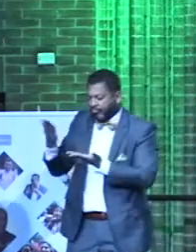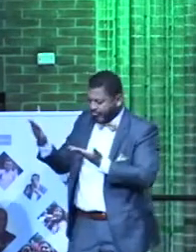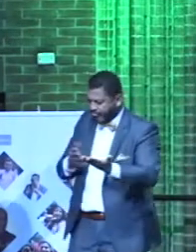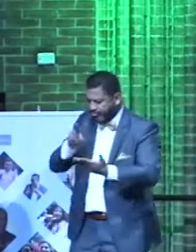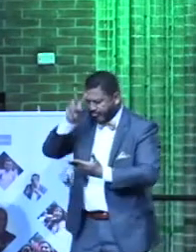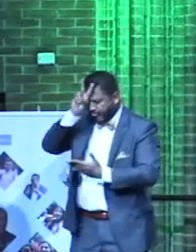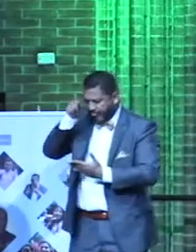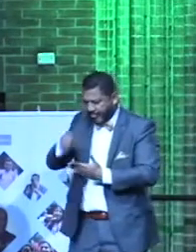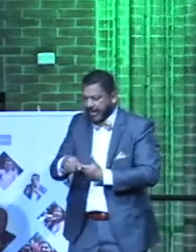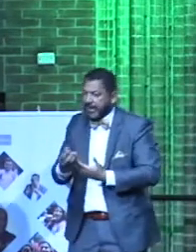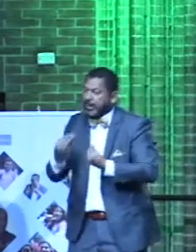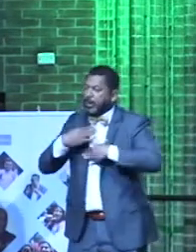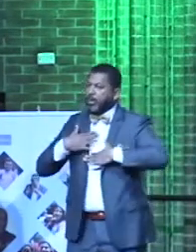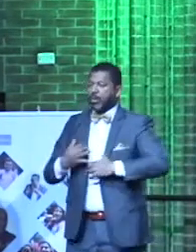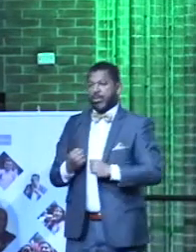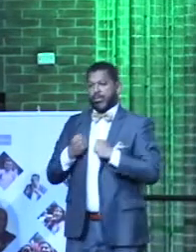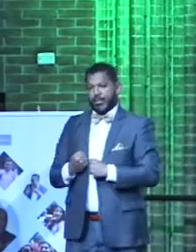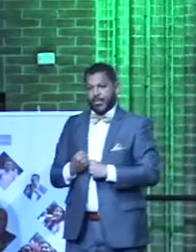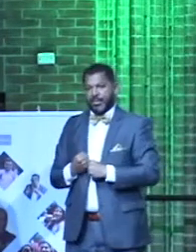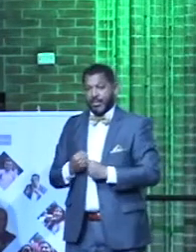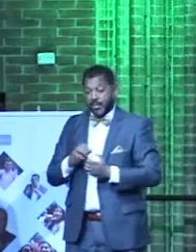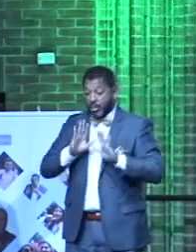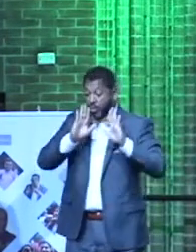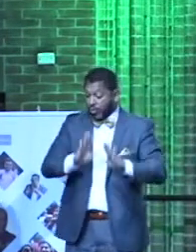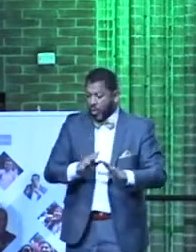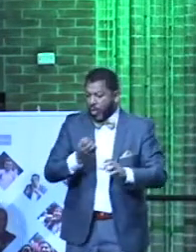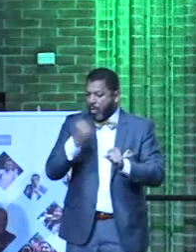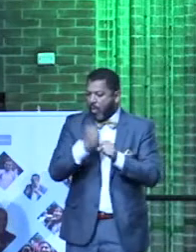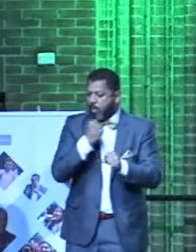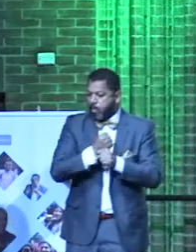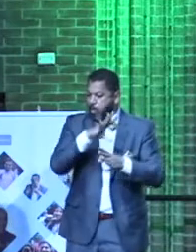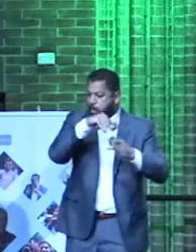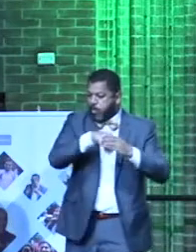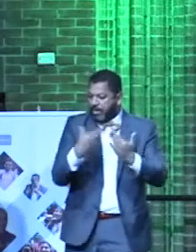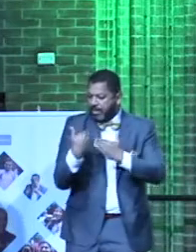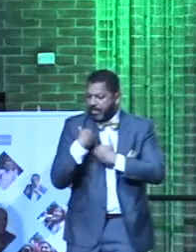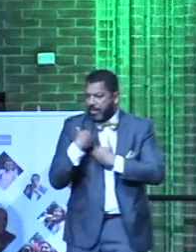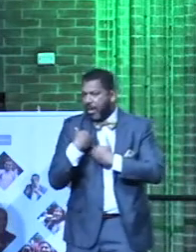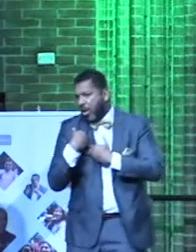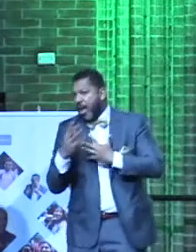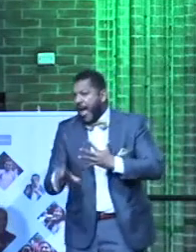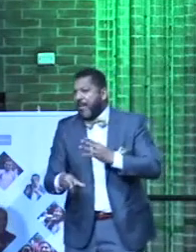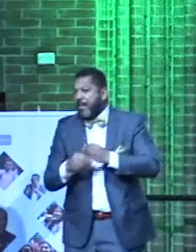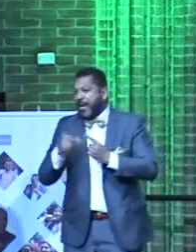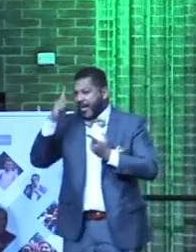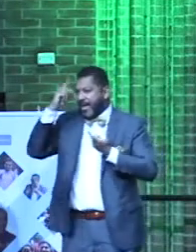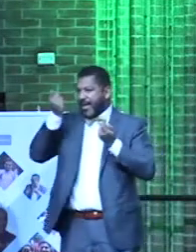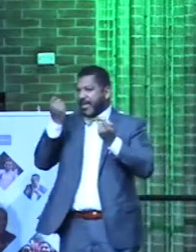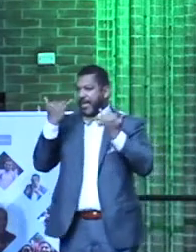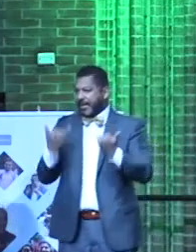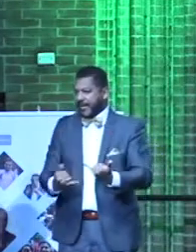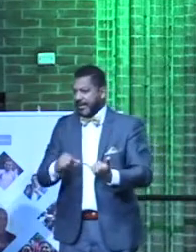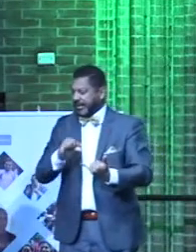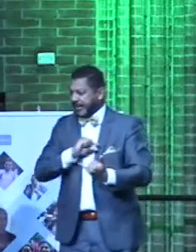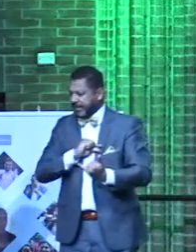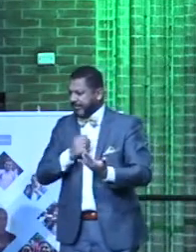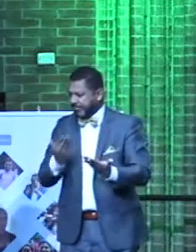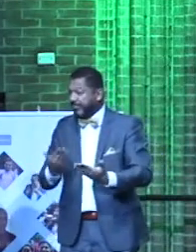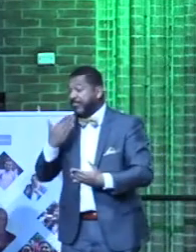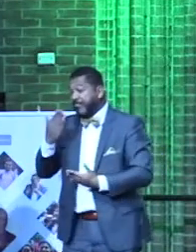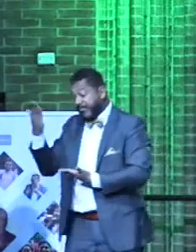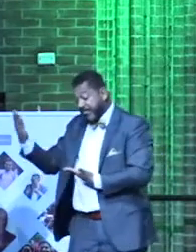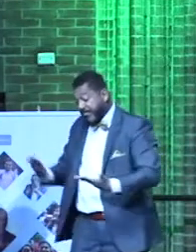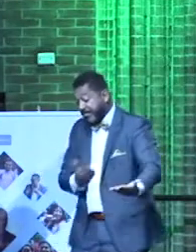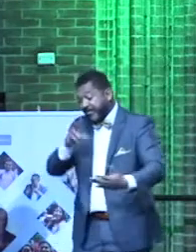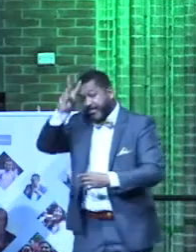nos ha enriquecido muchísimo, no solamente las acciones misionales, sino las acciones estratégicas del instituto. Entonces, le doy la palabra